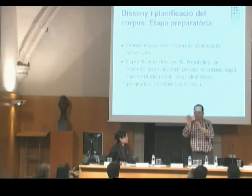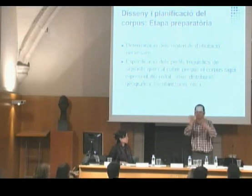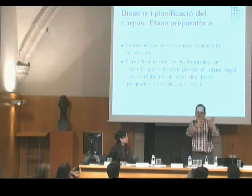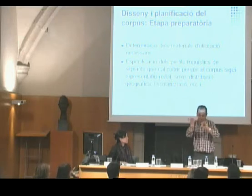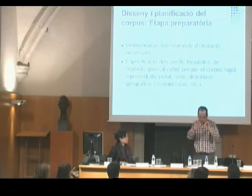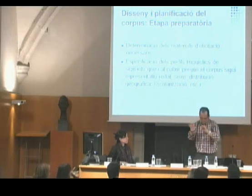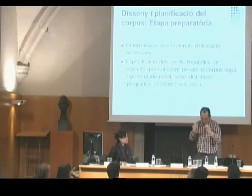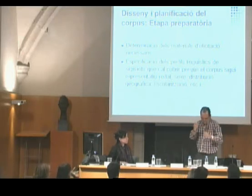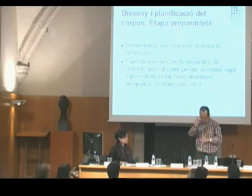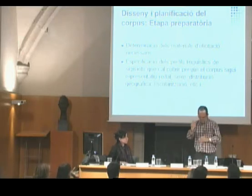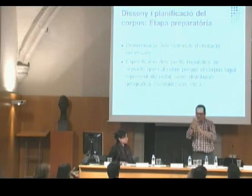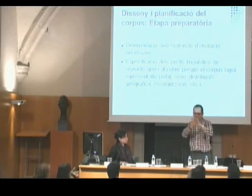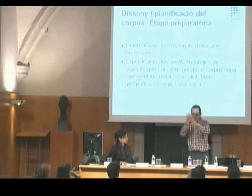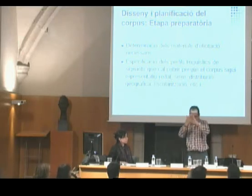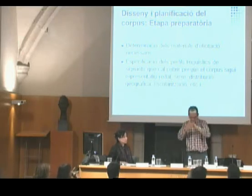També